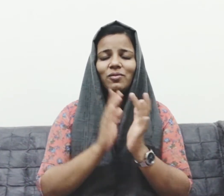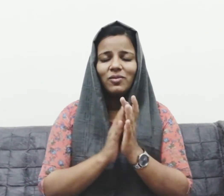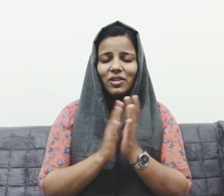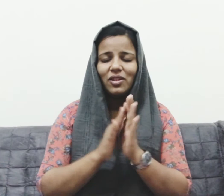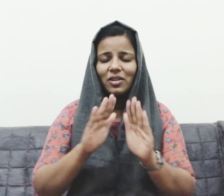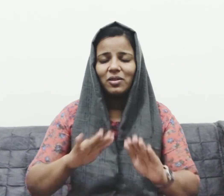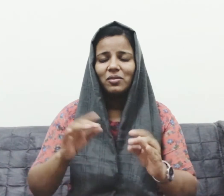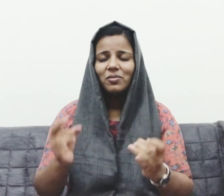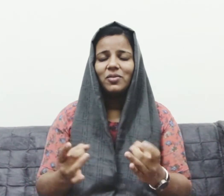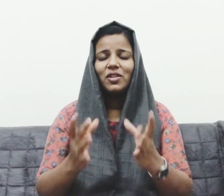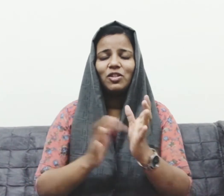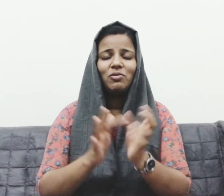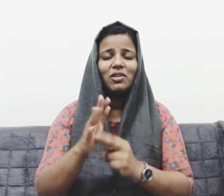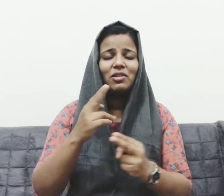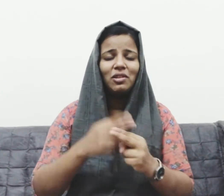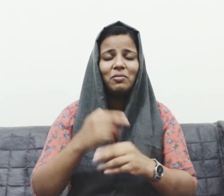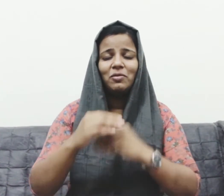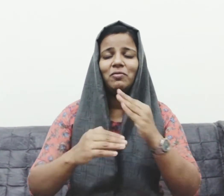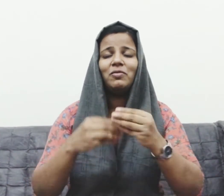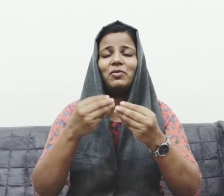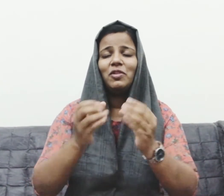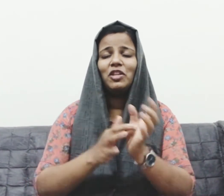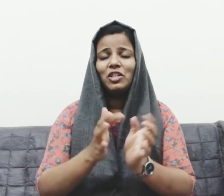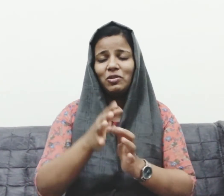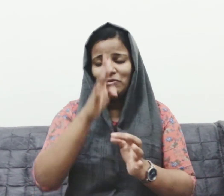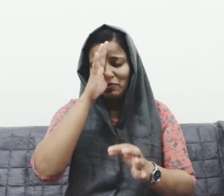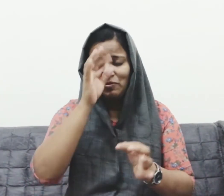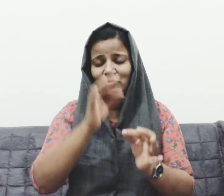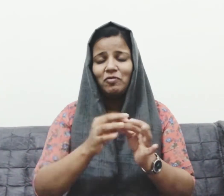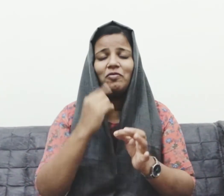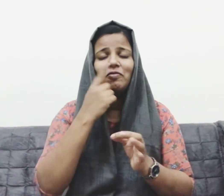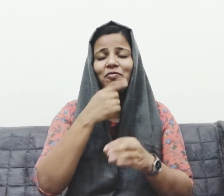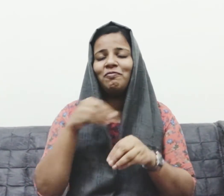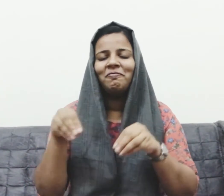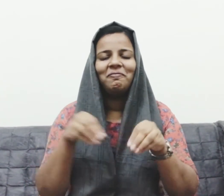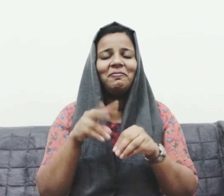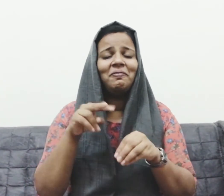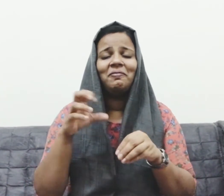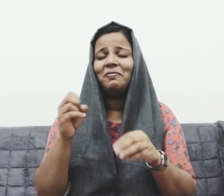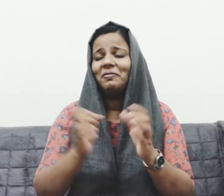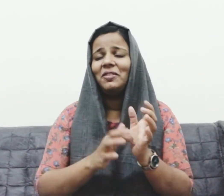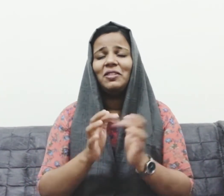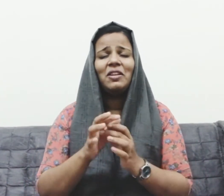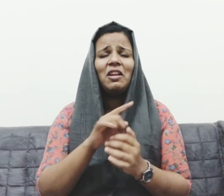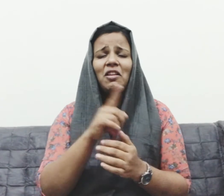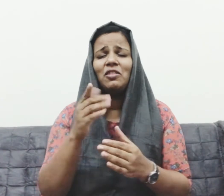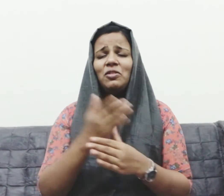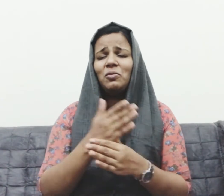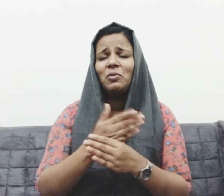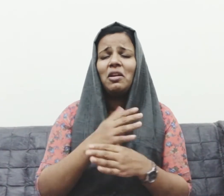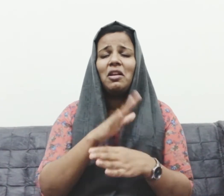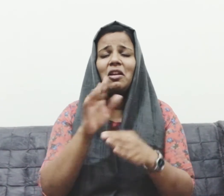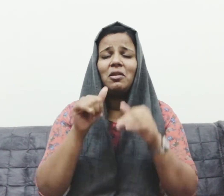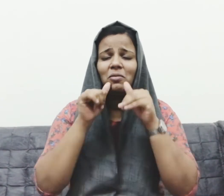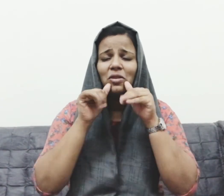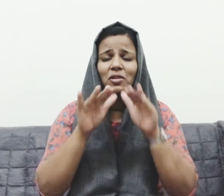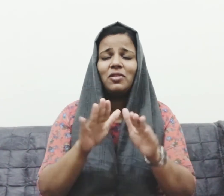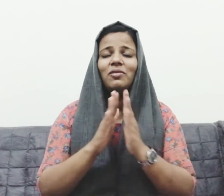സ്തുതിക്കുന്നു. ഈ പ്രഭാതത്തെ ഞങ്ങളങ്ങെ വാഴ്ത്തുന്നു. അങ്ങ് വലിയവനും അങ്ങ് വിശ്വസ്തനും അങ്ങ് മാറാത്തവനുമാകിയാൽ സ്തോത്രം. തൻ്റെ കുഞ്ഞുങ്ങളുടെ ഉപജീവന മാർഗ്ഗങ്ങളെ അനുഗ്രഹിച്ചു പ്രാർത്ഥിക്കുന്നു.